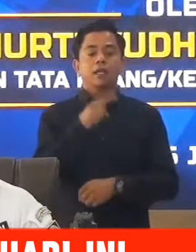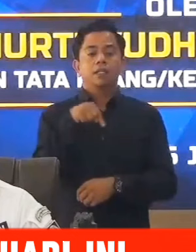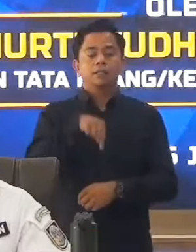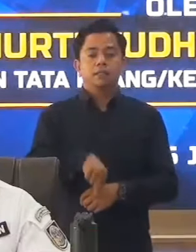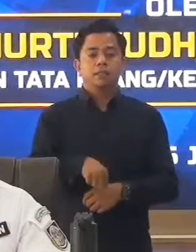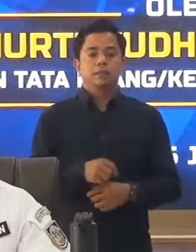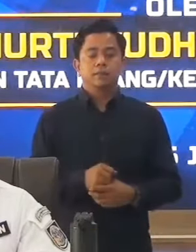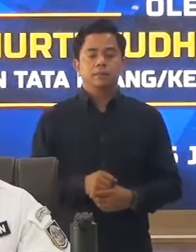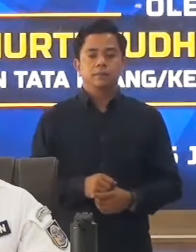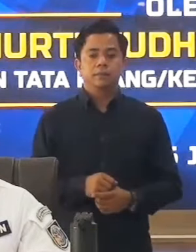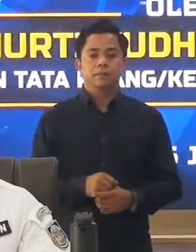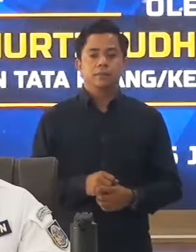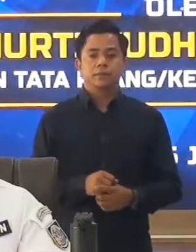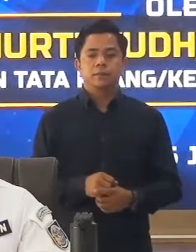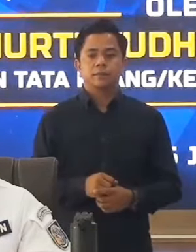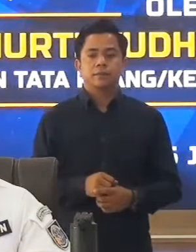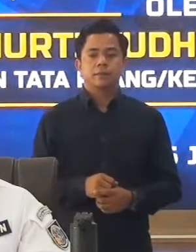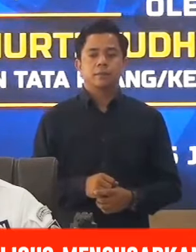ini.